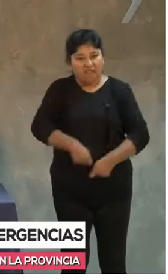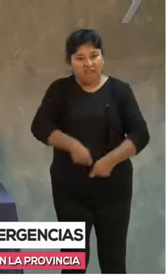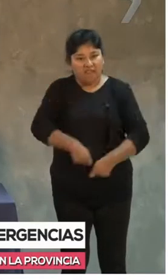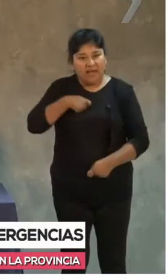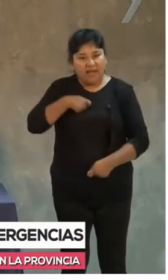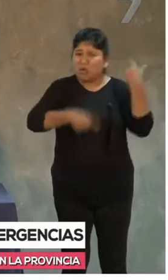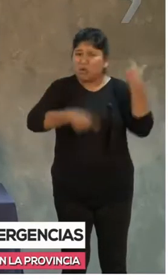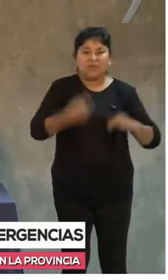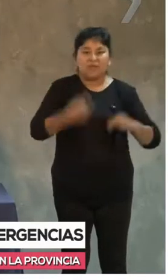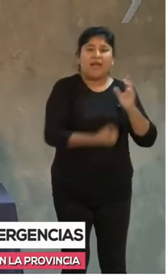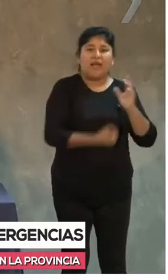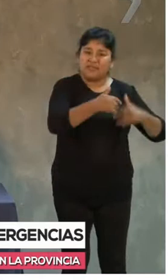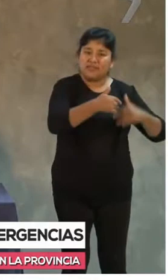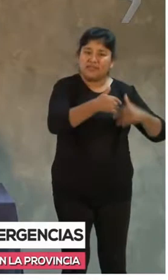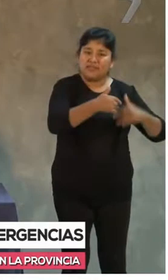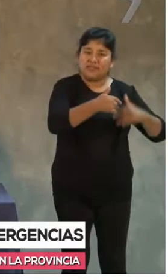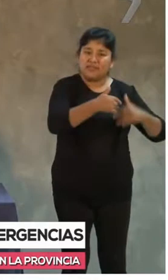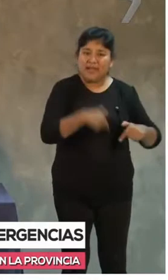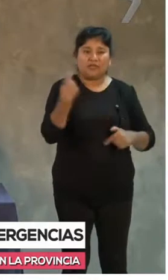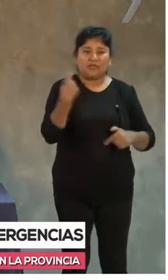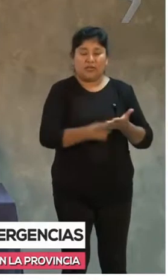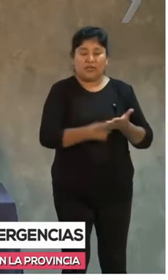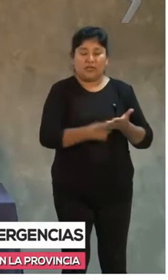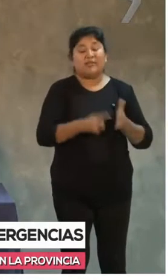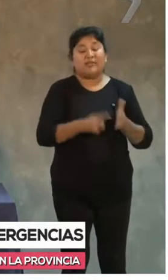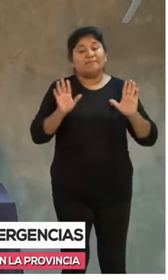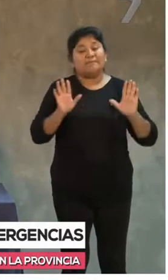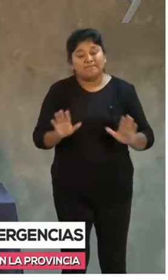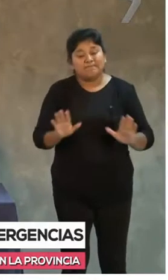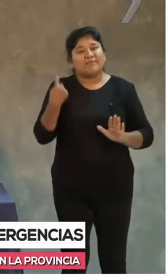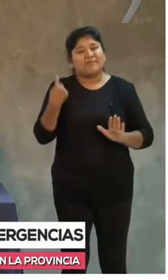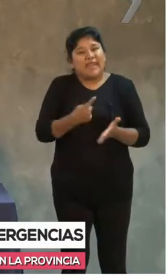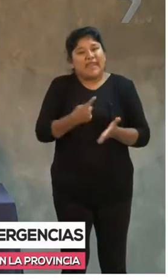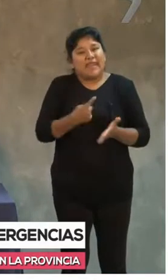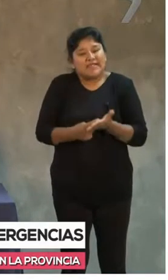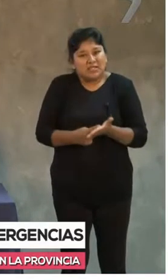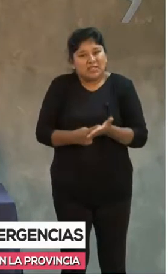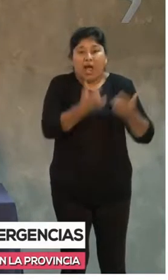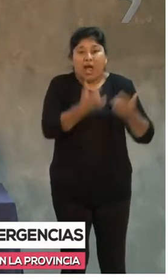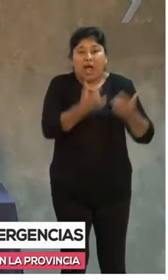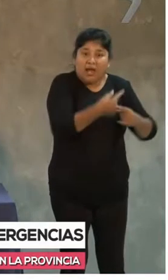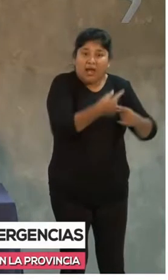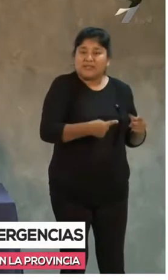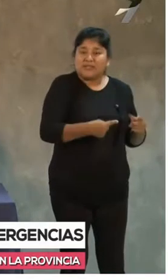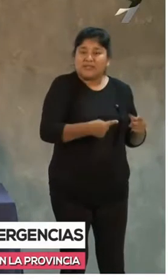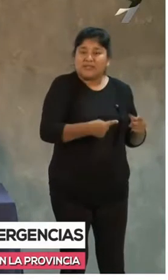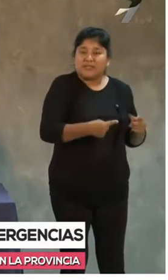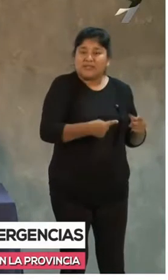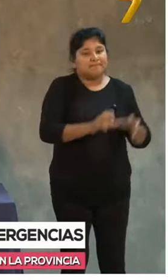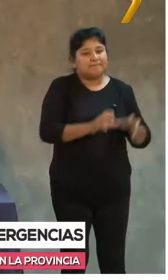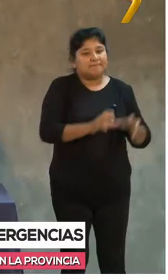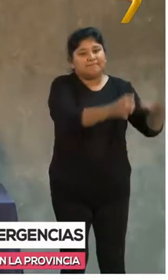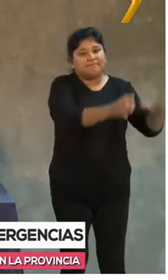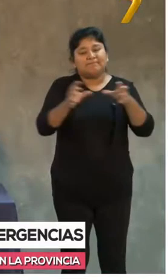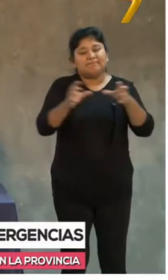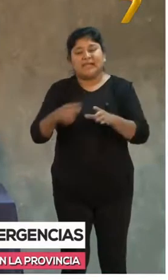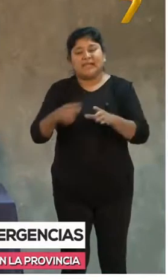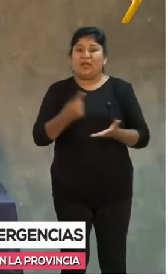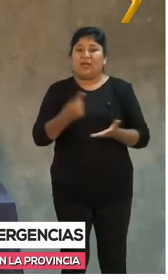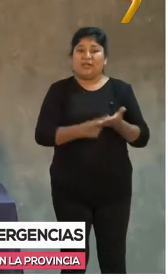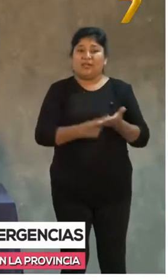en esa situación y tenemos que usar criterio para poder hacer la distribución. En este momento nosotros estamos trabajando con